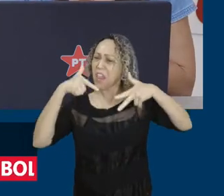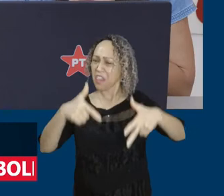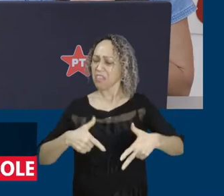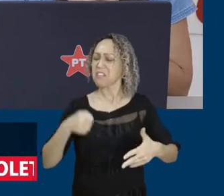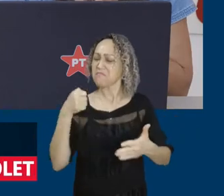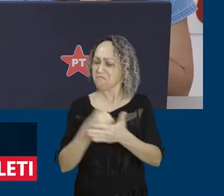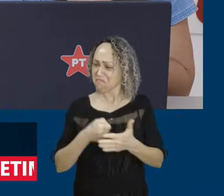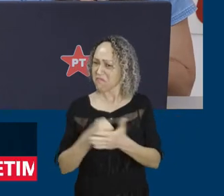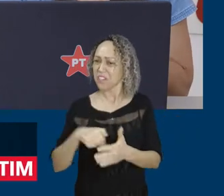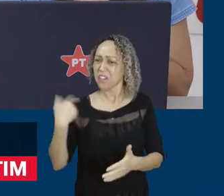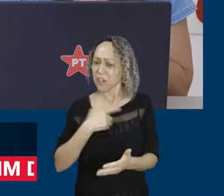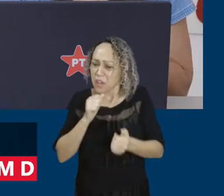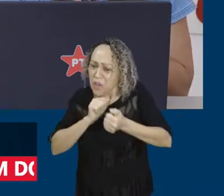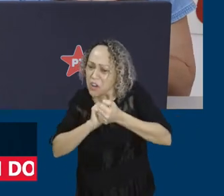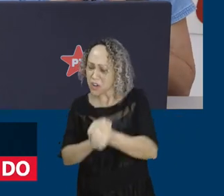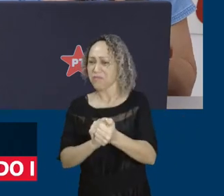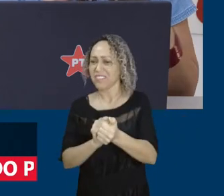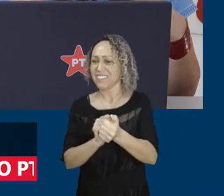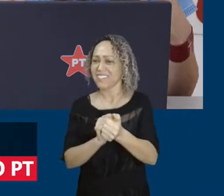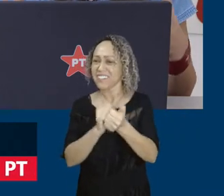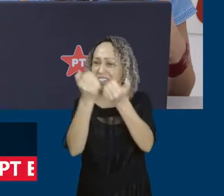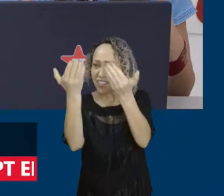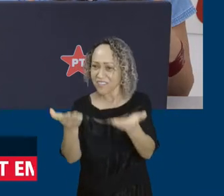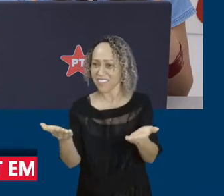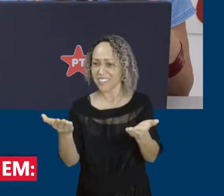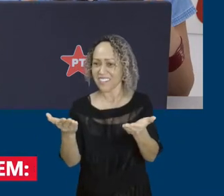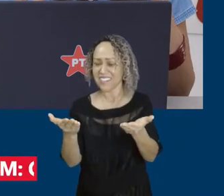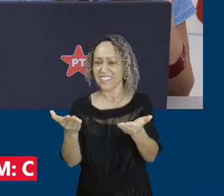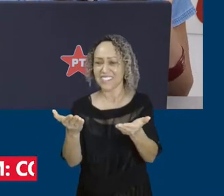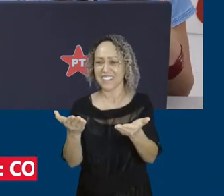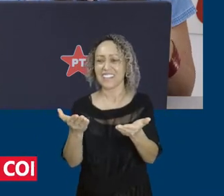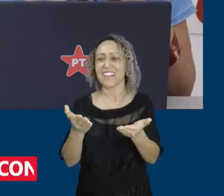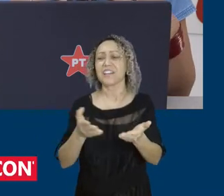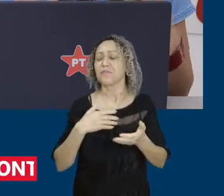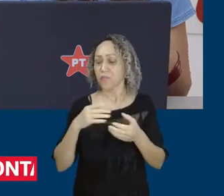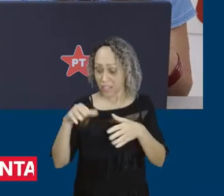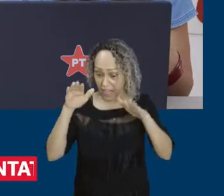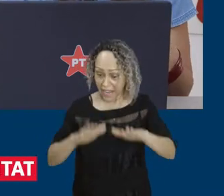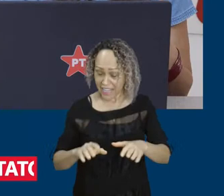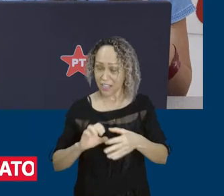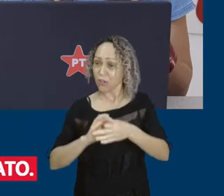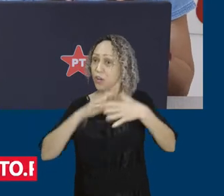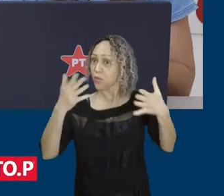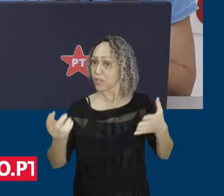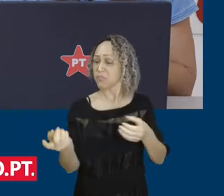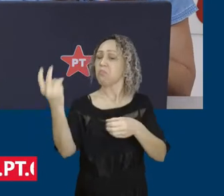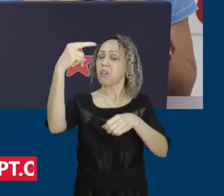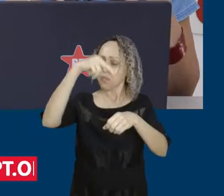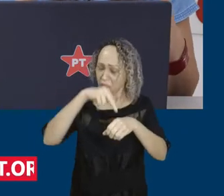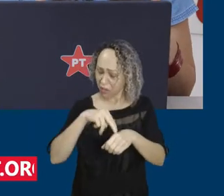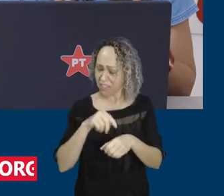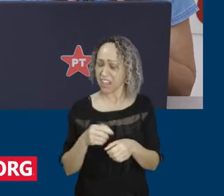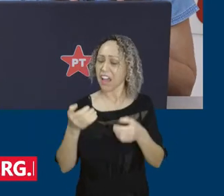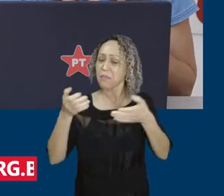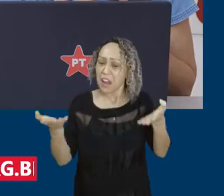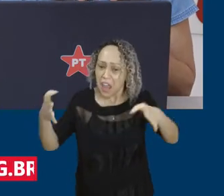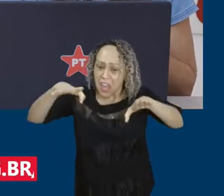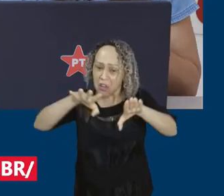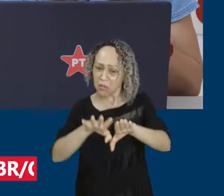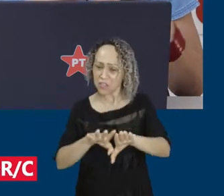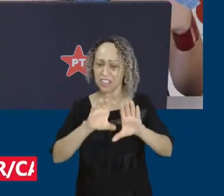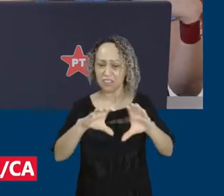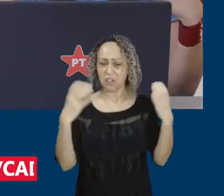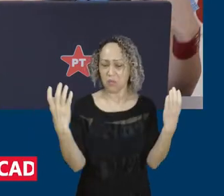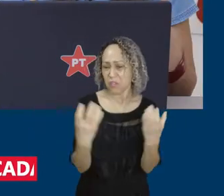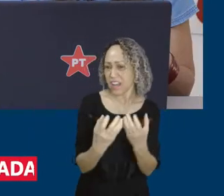aqui juntos e juntes aí com você. Esse espaço segue à disposição pela inclusão de mais pessoas da comunidade